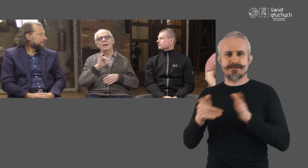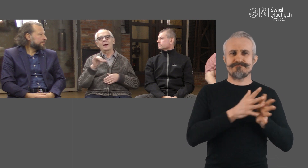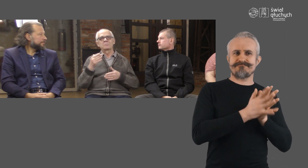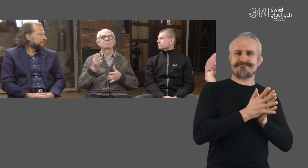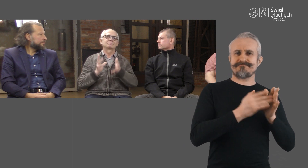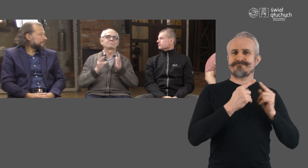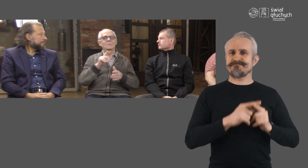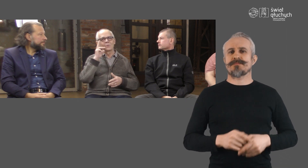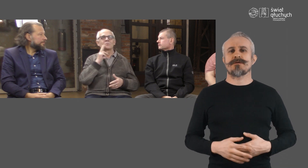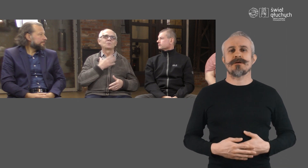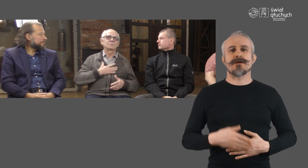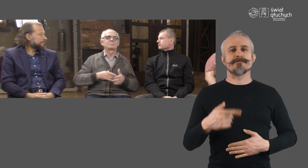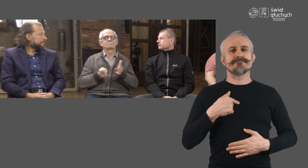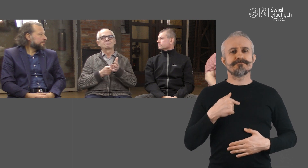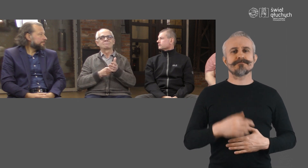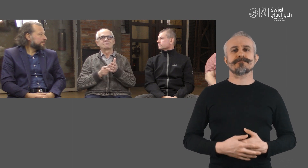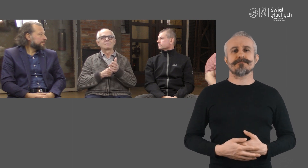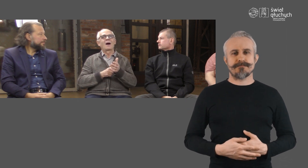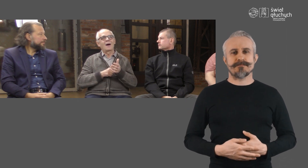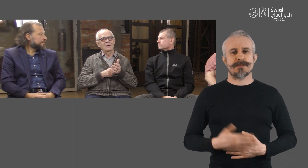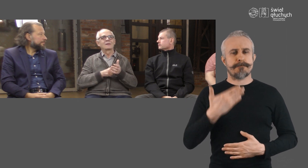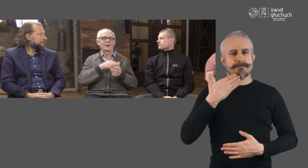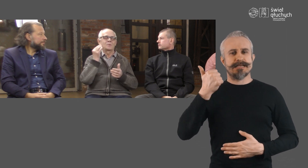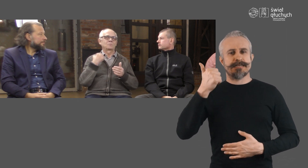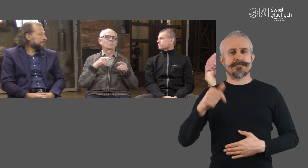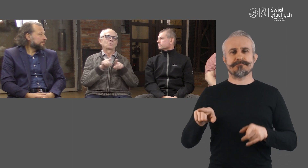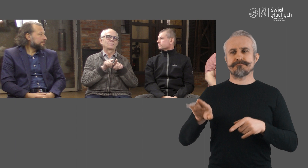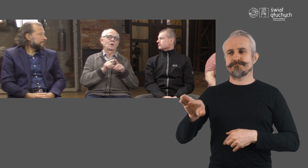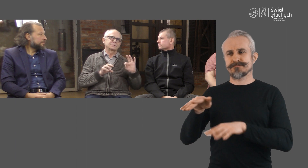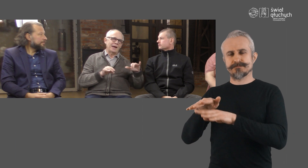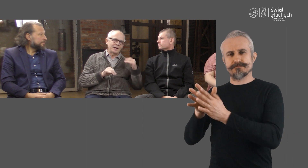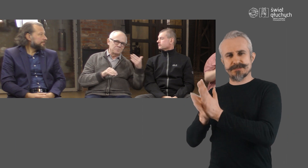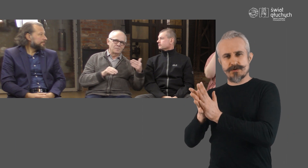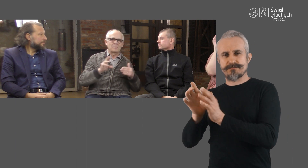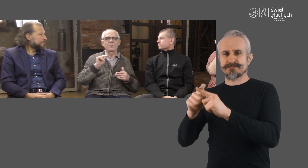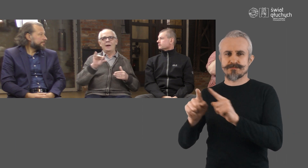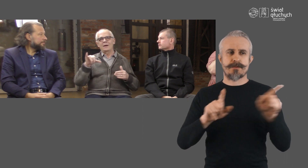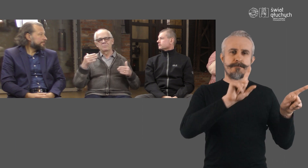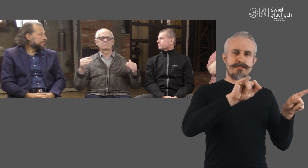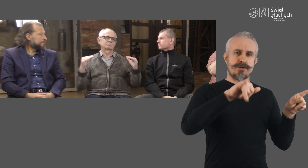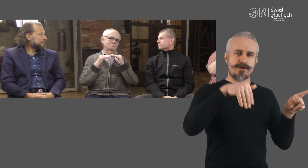uczono w systemie, no ale wiadomo, że